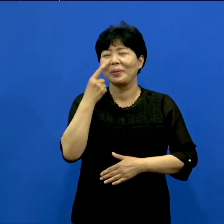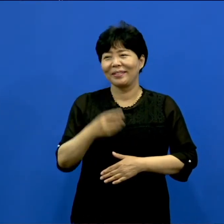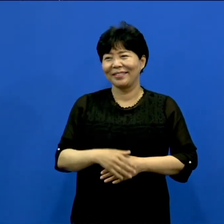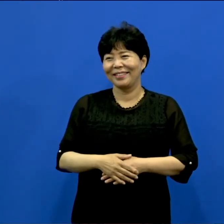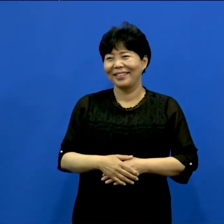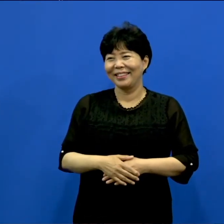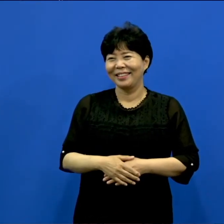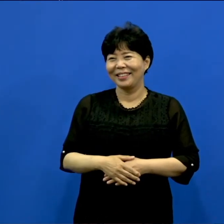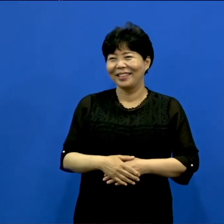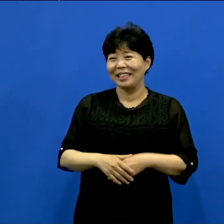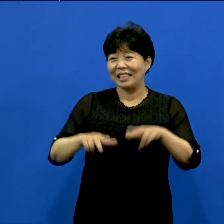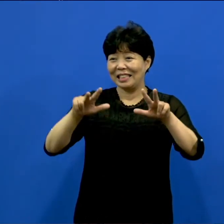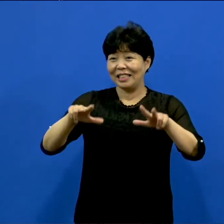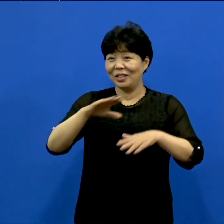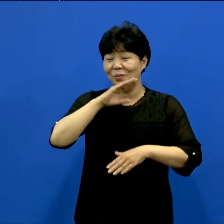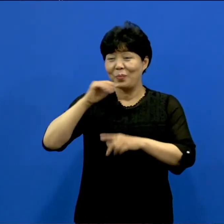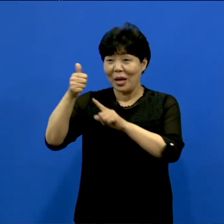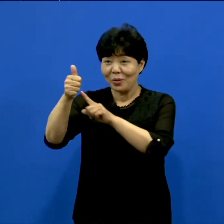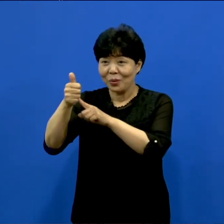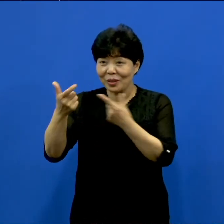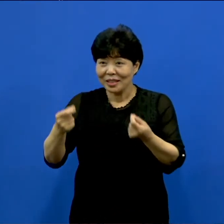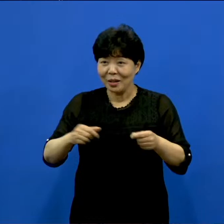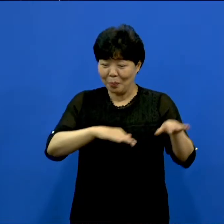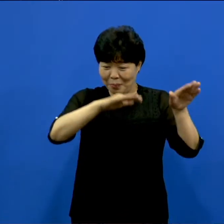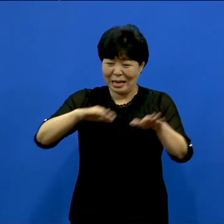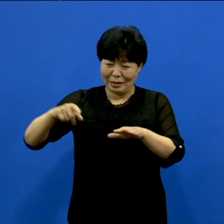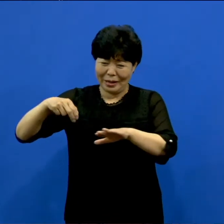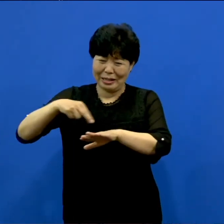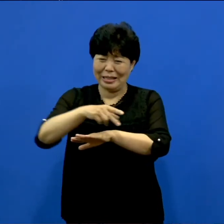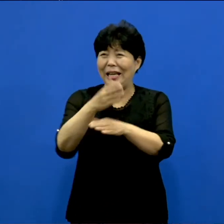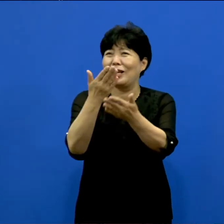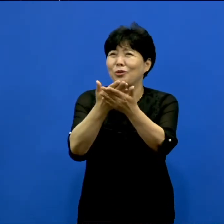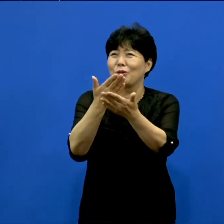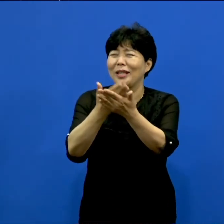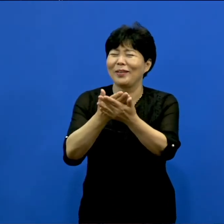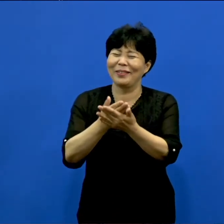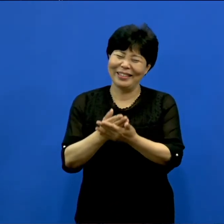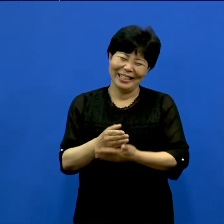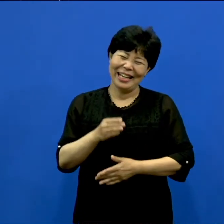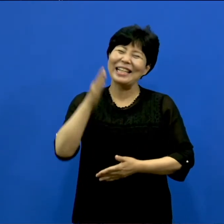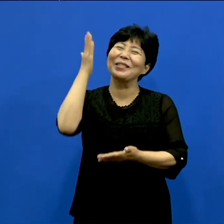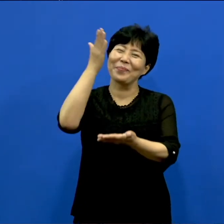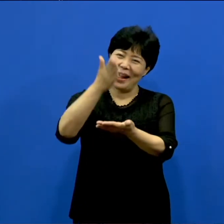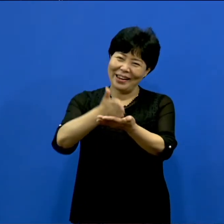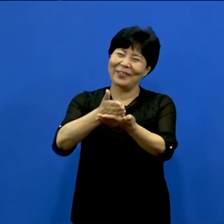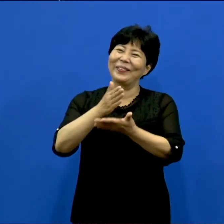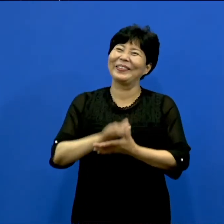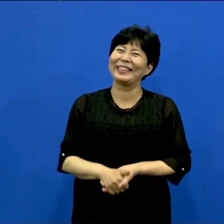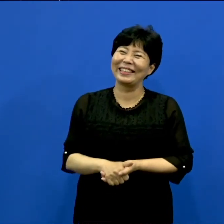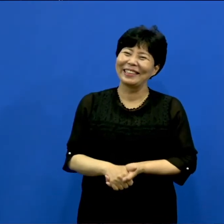물론 지금 베드로처럼 물 위로 걷겠다 그러지 마시고 그렇게 할 이유가 없어요. 배 타십시오.